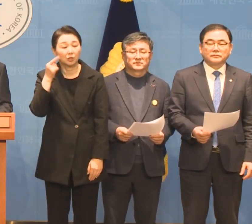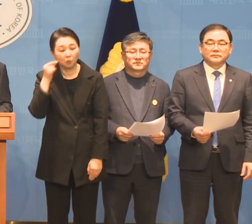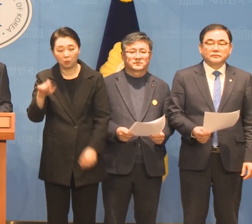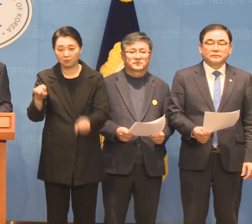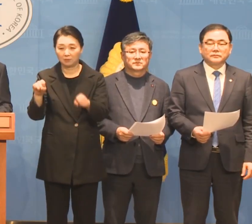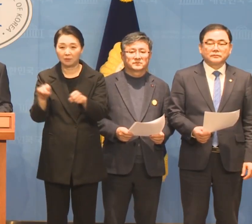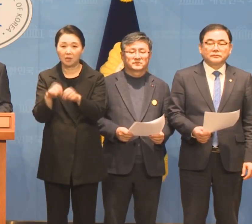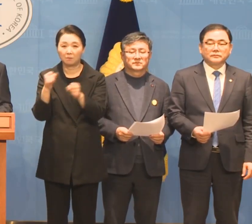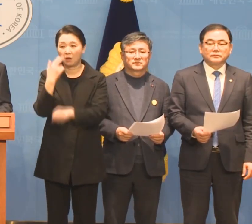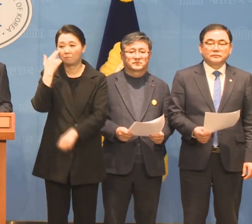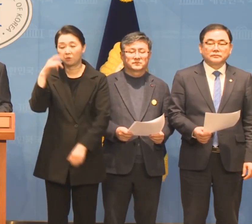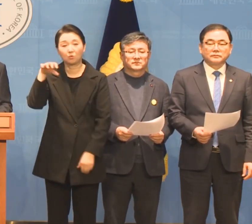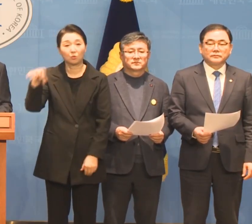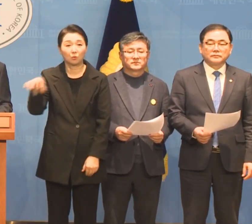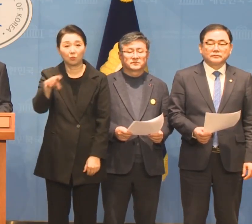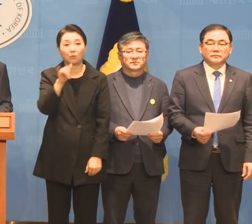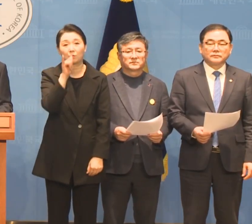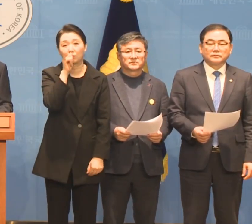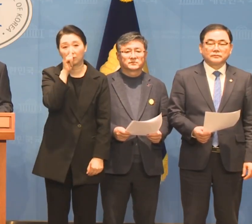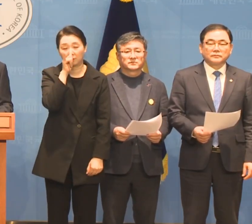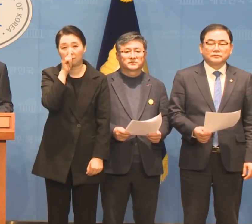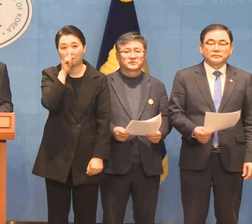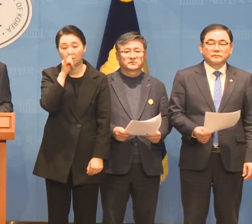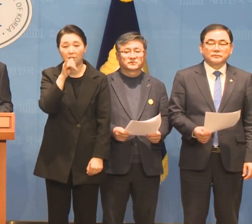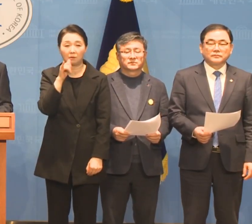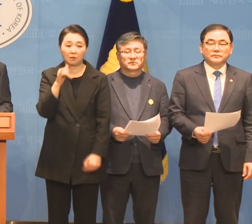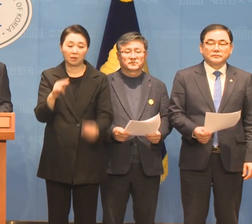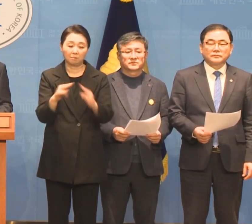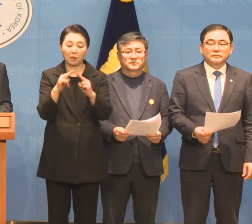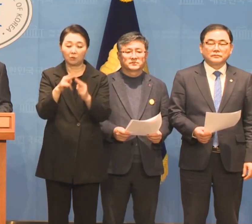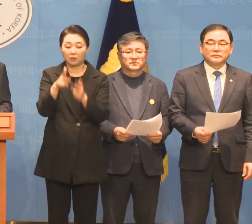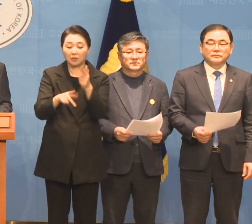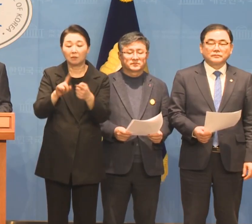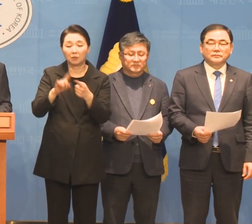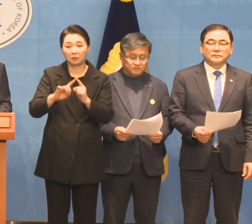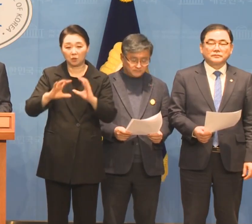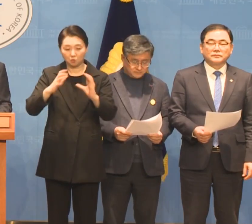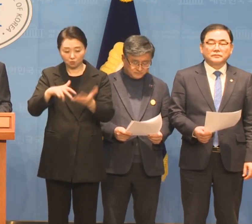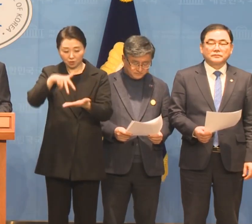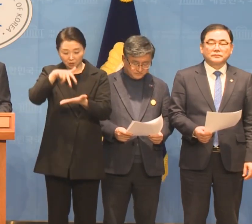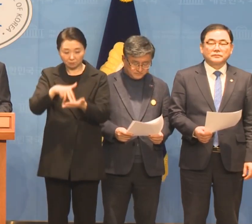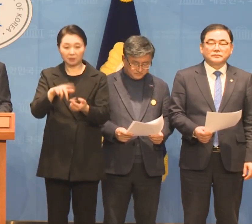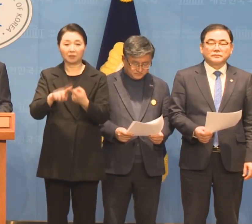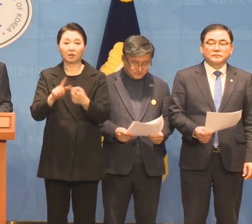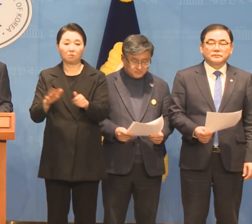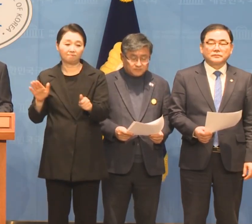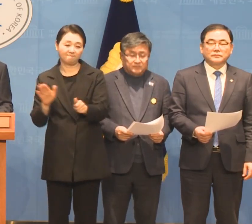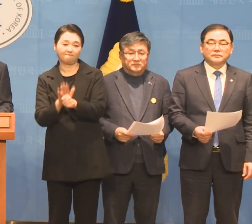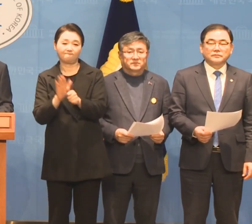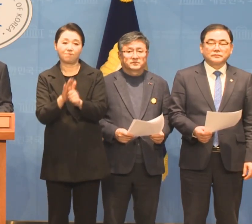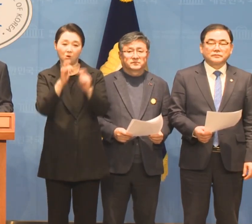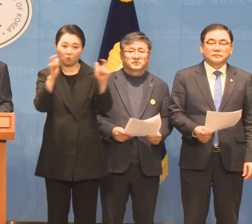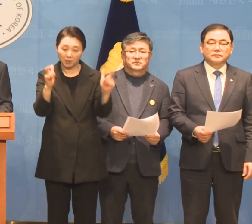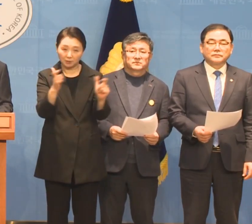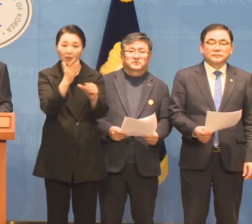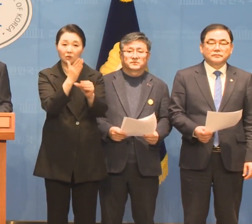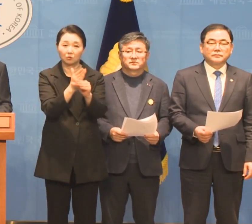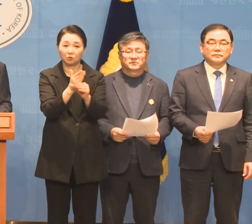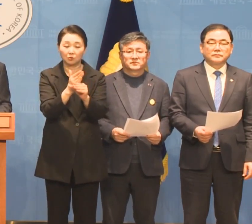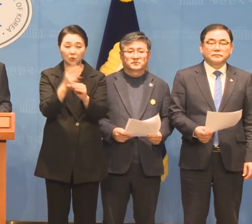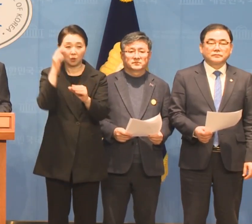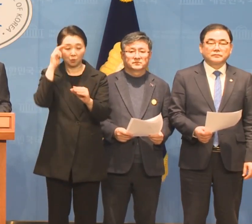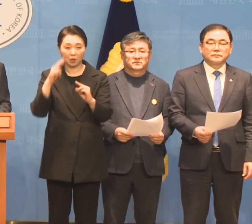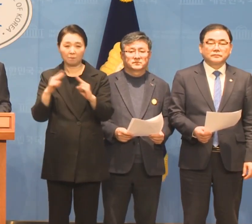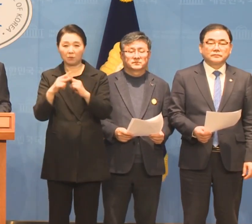대만, 미국 이런 나라들이 반도체 산업에 대해서 국가안보적 차원에서 지원을 늘리면서 이른바